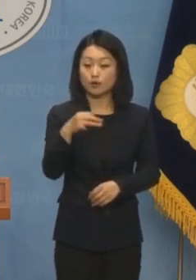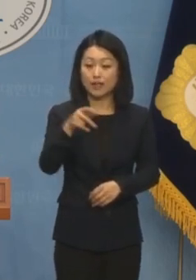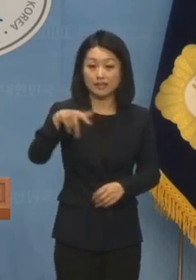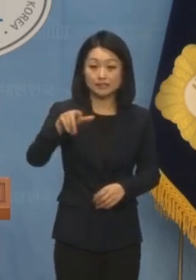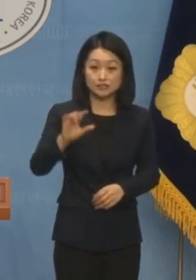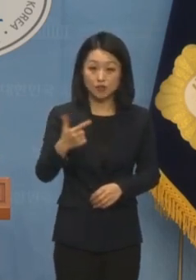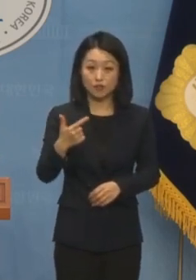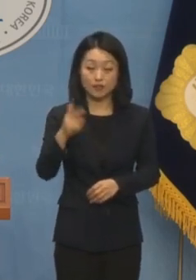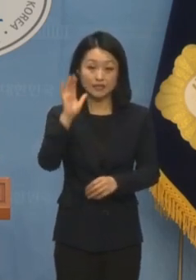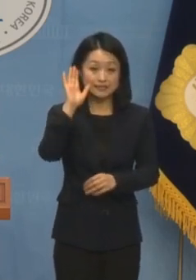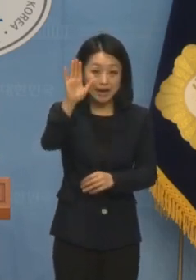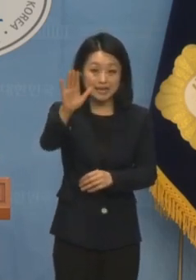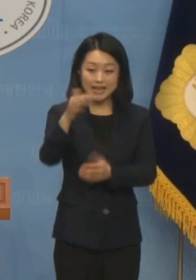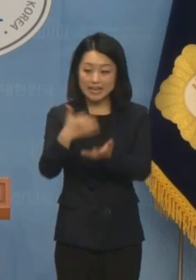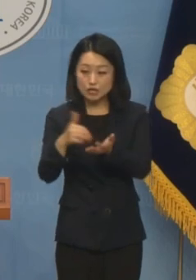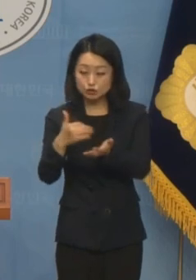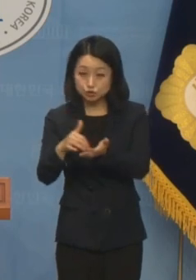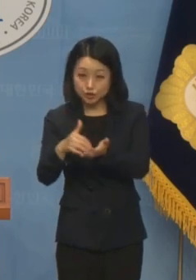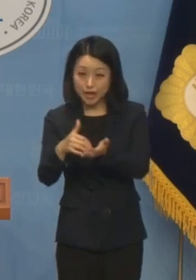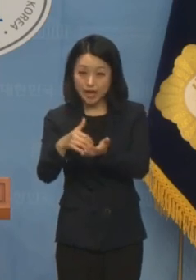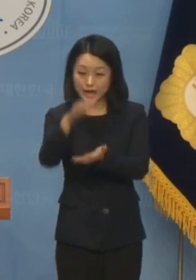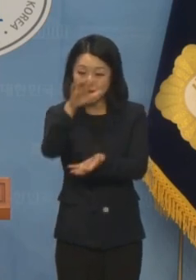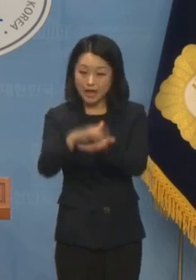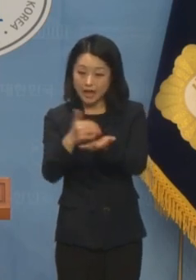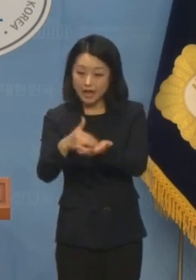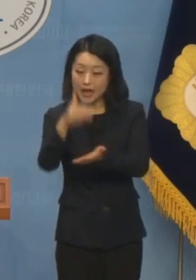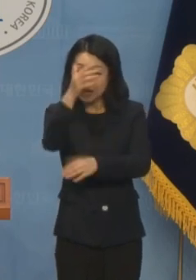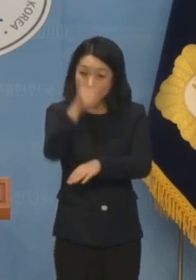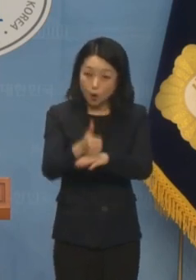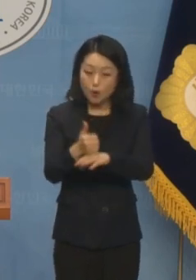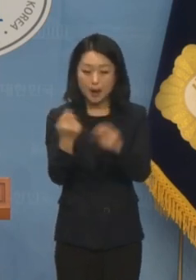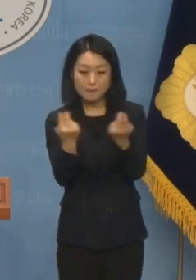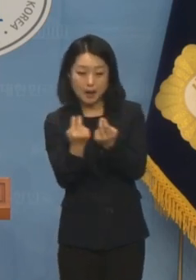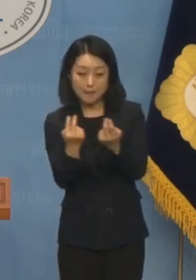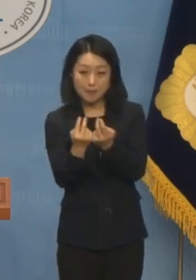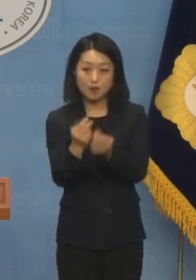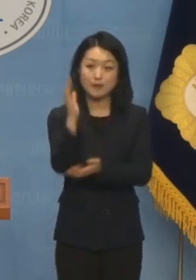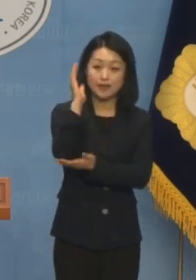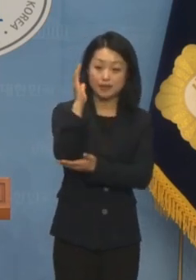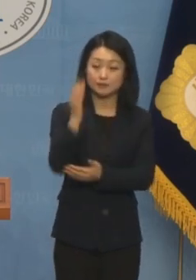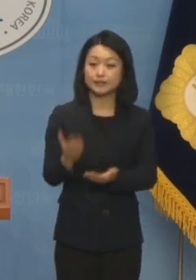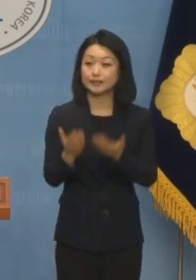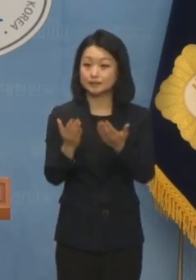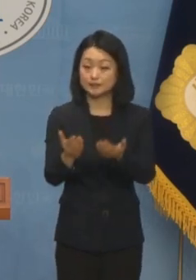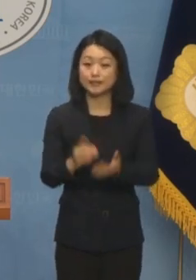인구 추계의 방법론과 결과 등을 설명하는 간담회를 개최할 예정입니다.